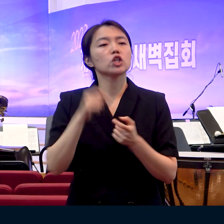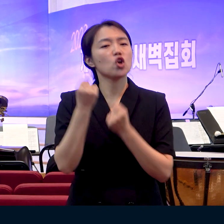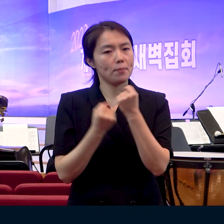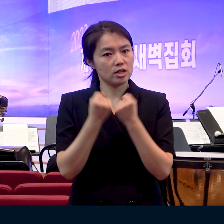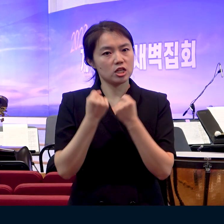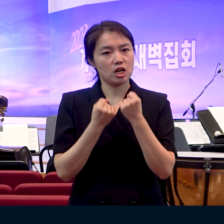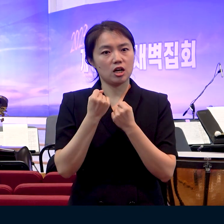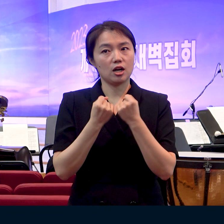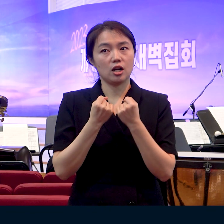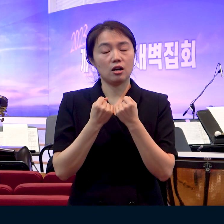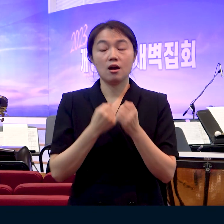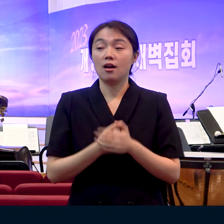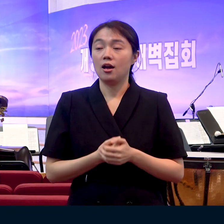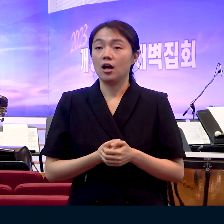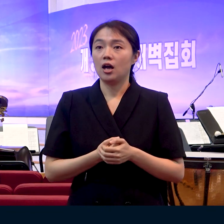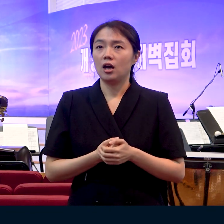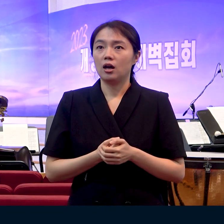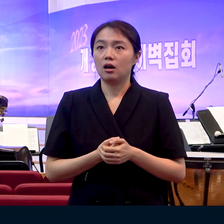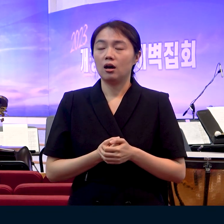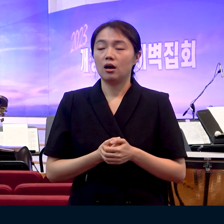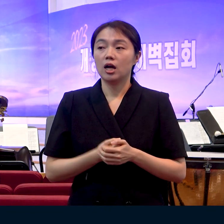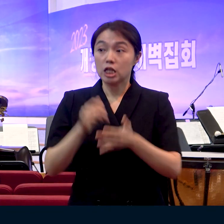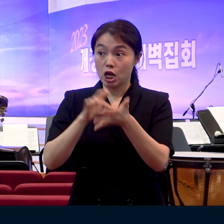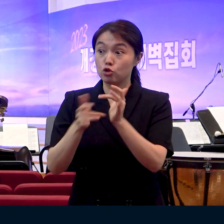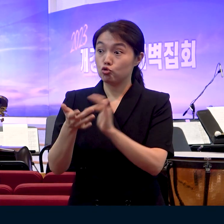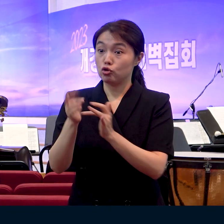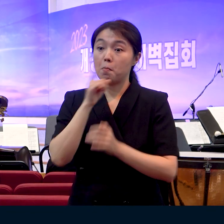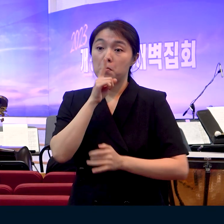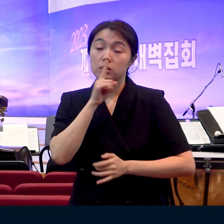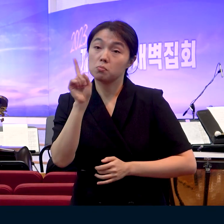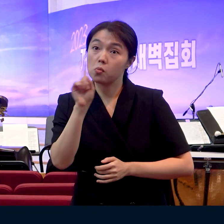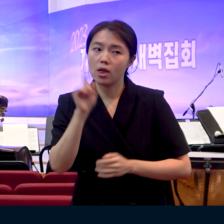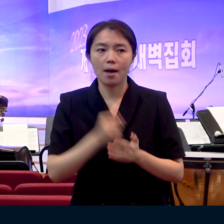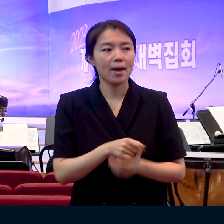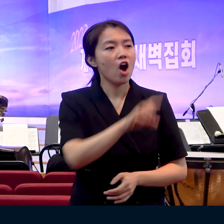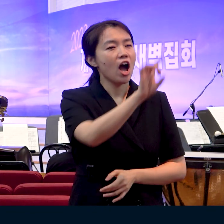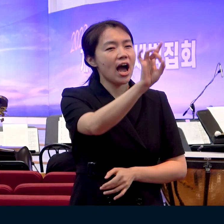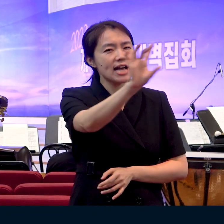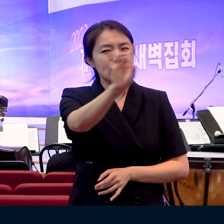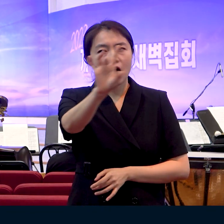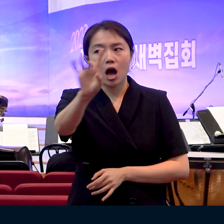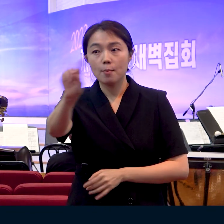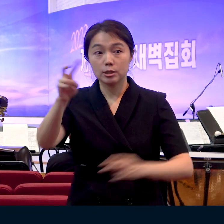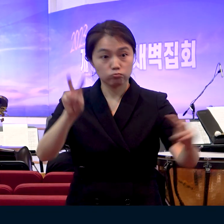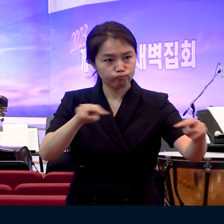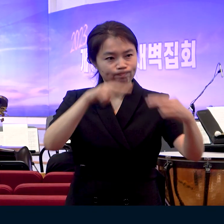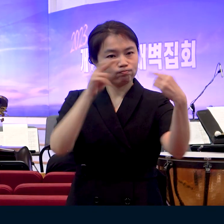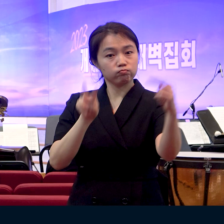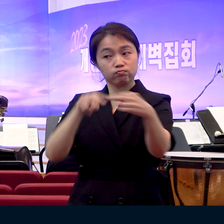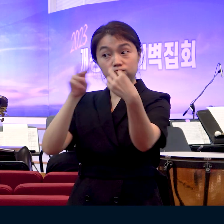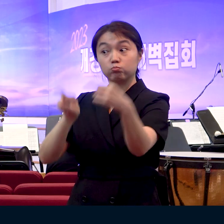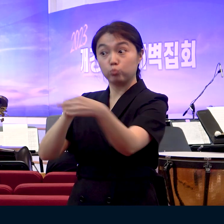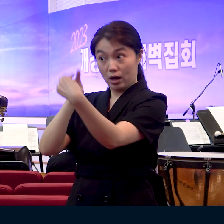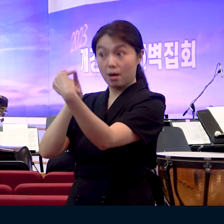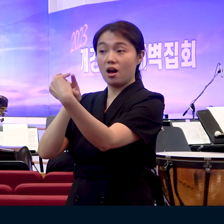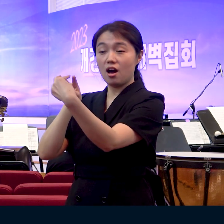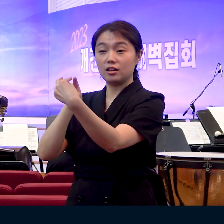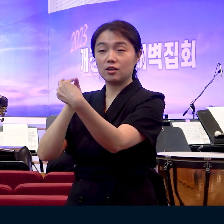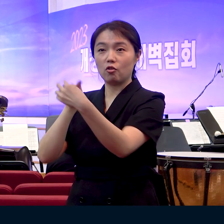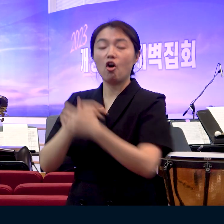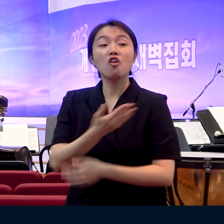주님은요, 놀랍게도 너희는 하면서 한 사람 한 사람을 주목하듯이 보면서